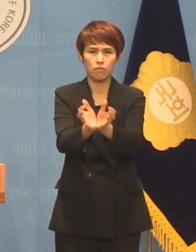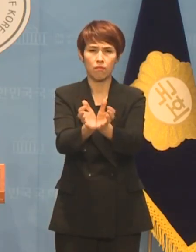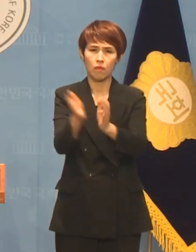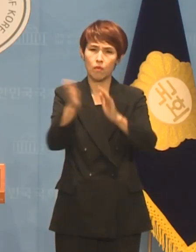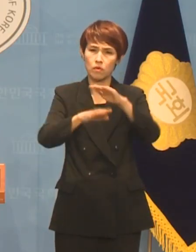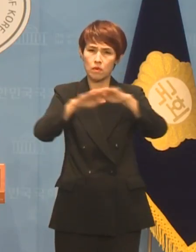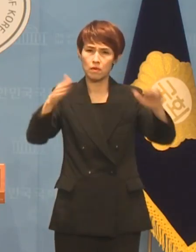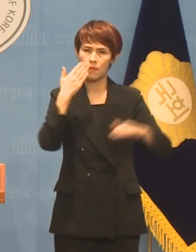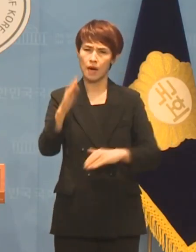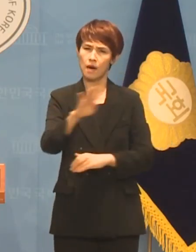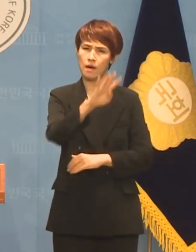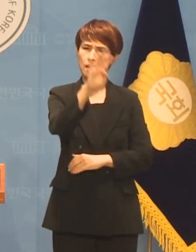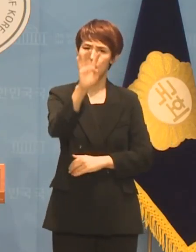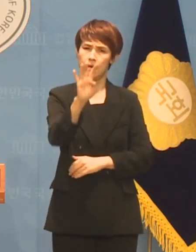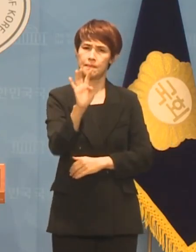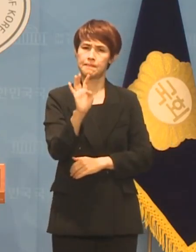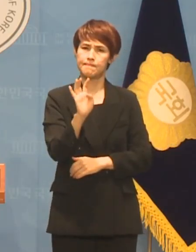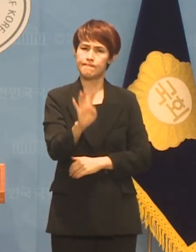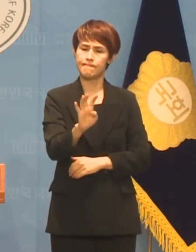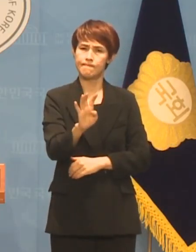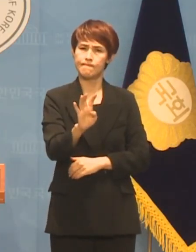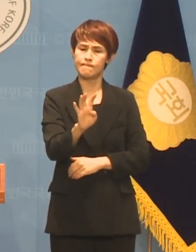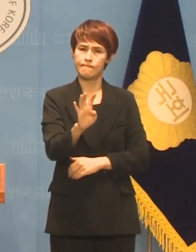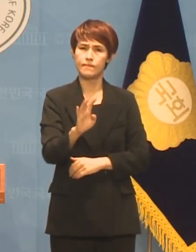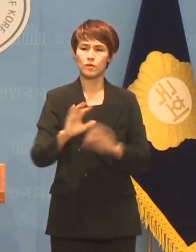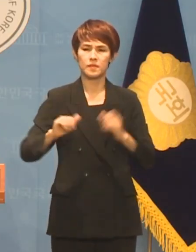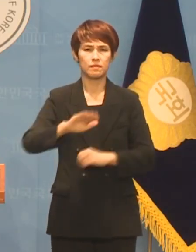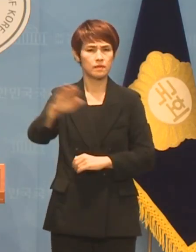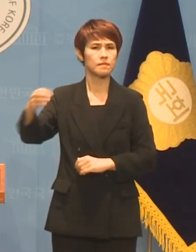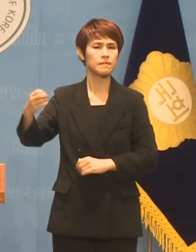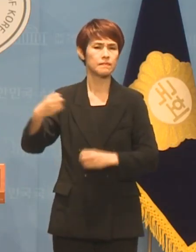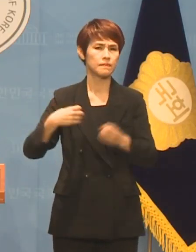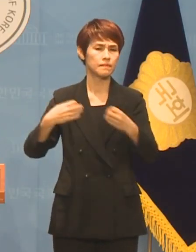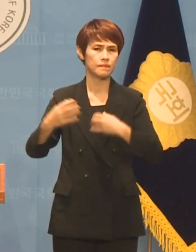공정한가라는 의문을 던지셨습니다.